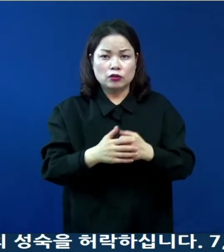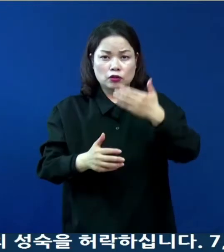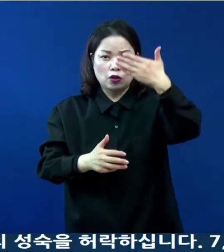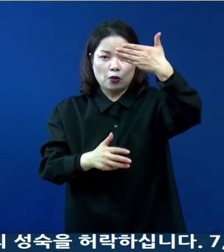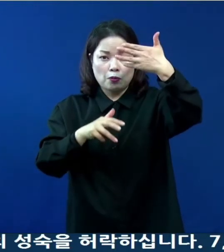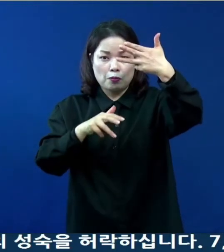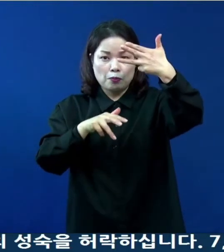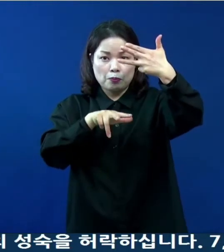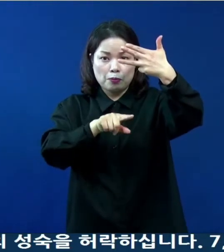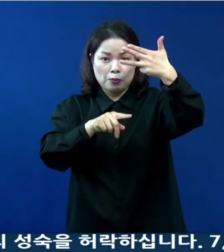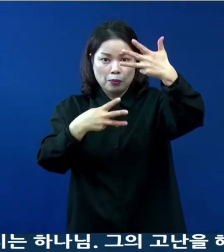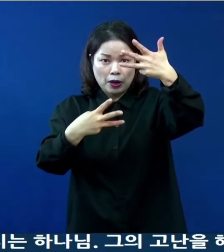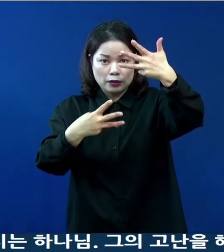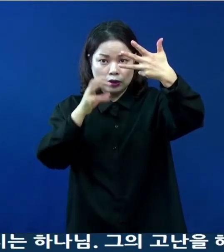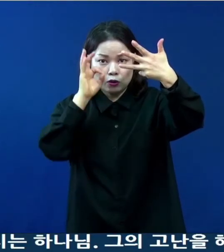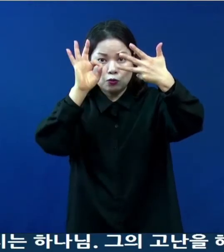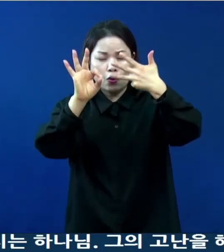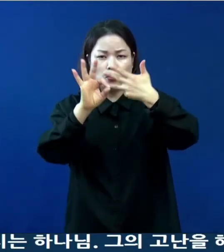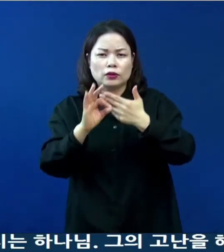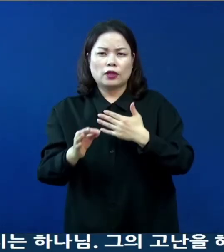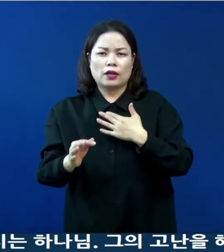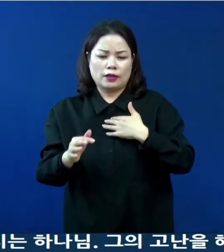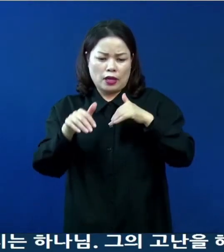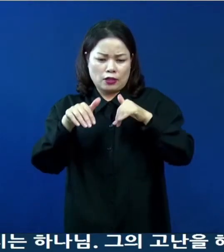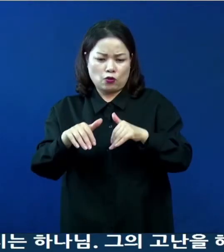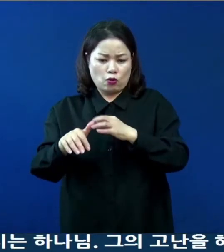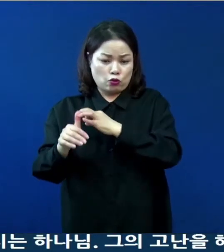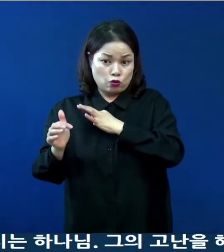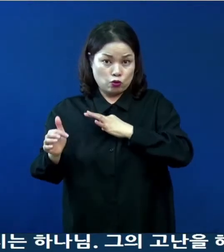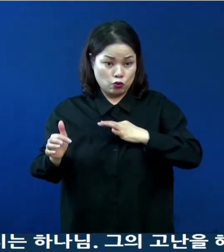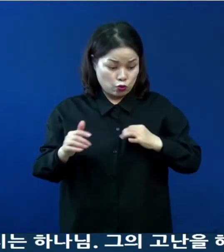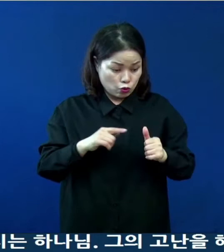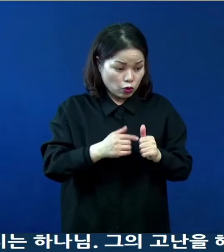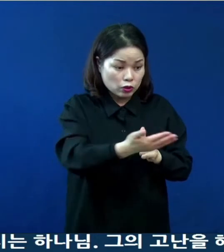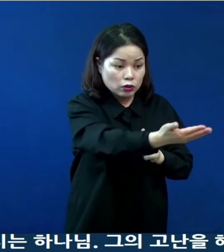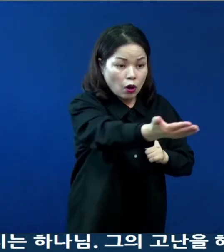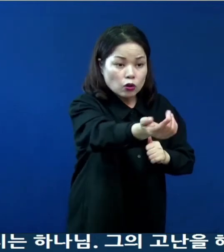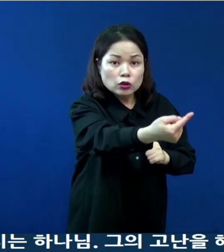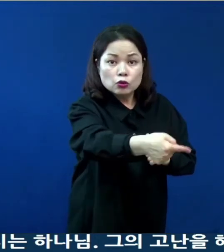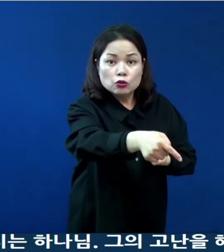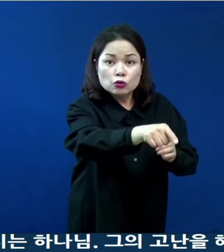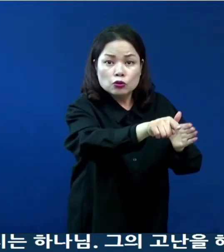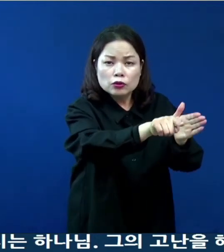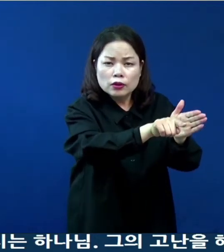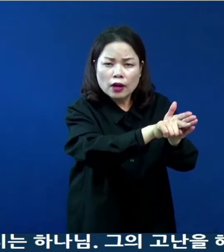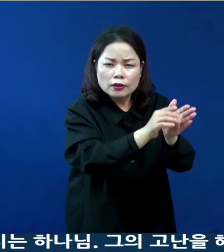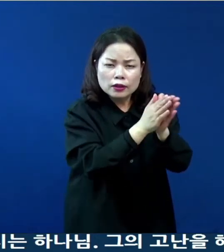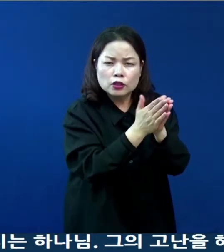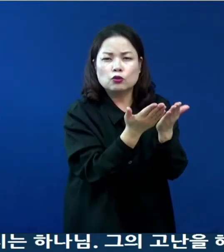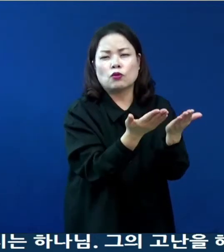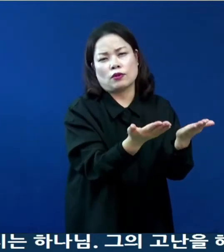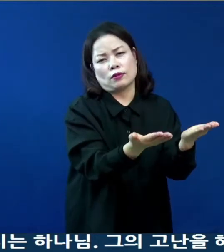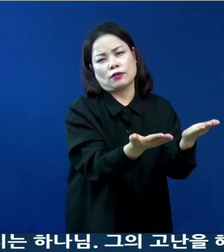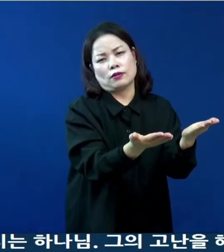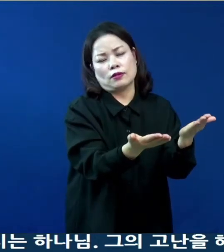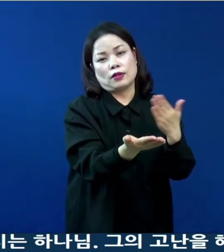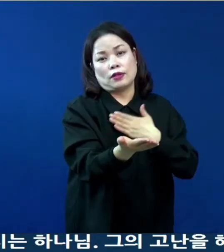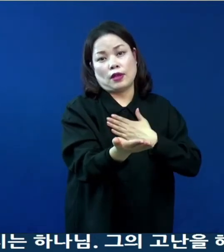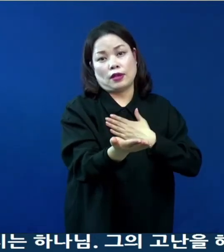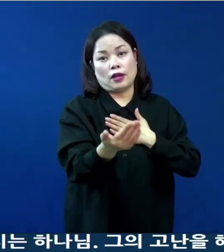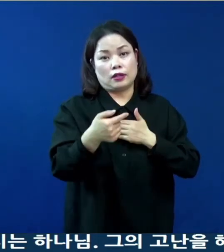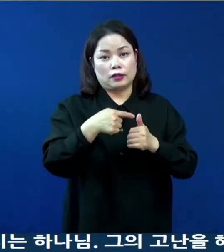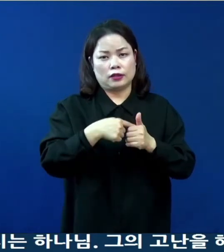보면, 중간을 보시면 내 종 욥이 너희를 위하여 기도할 것인즉 내가